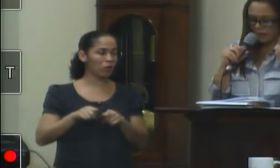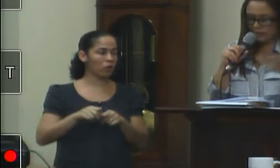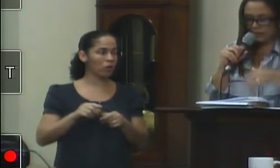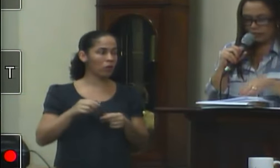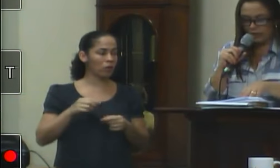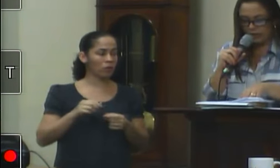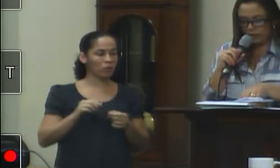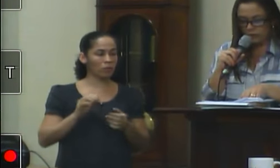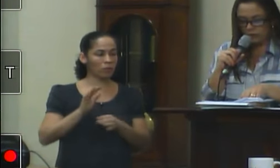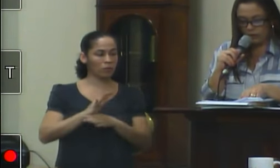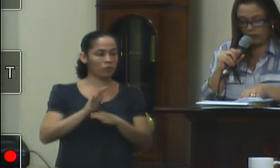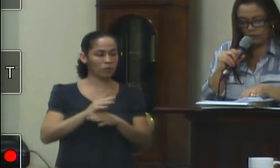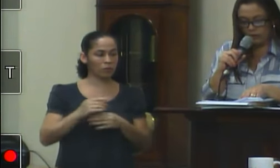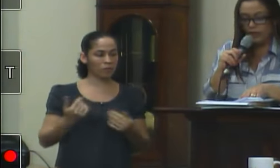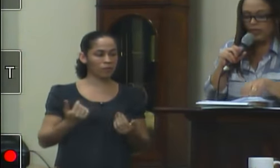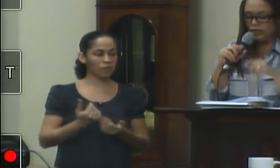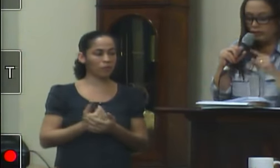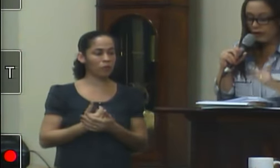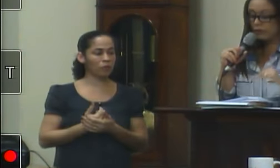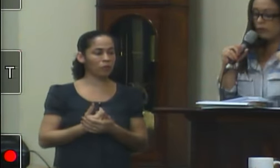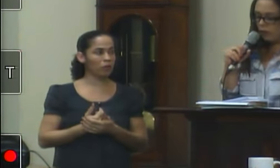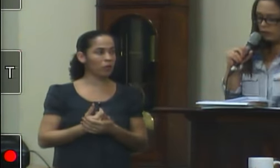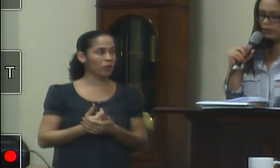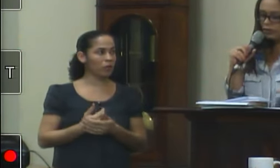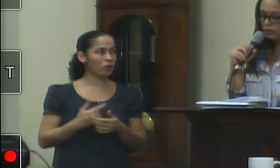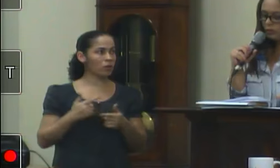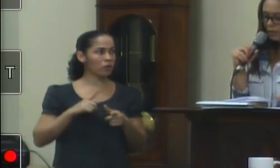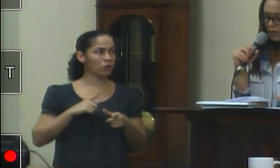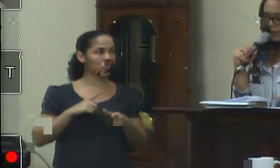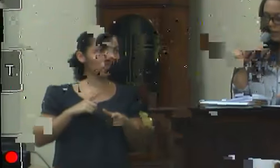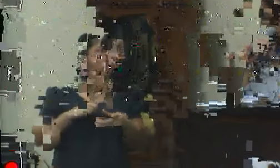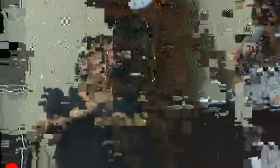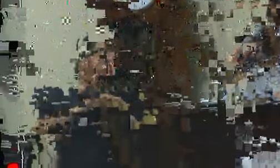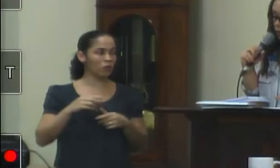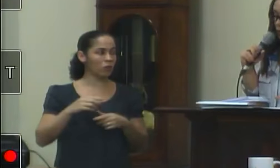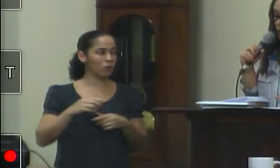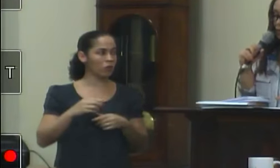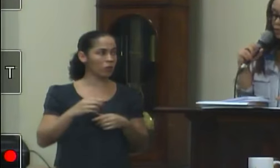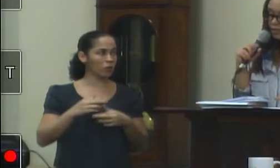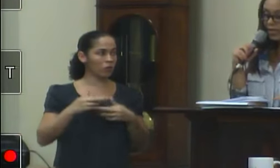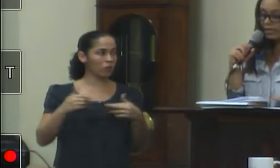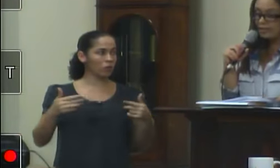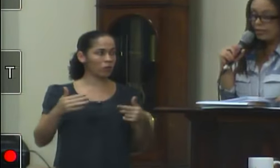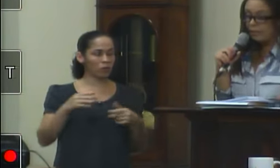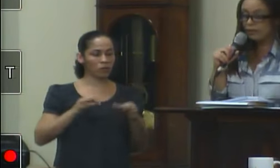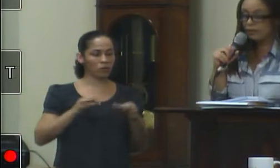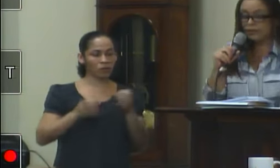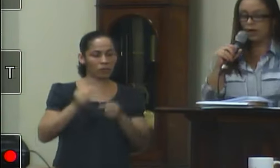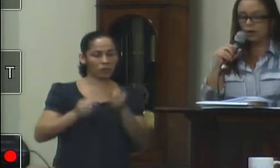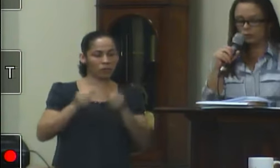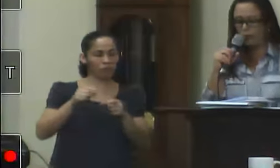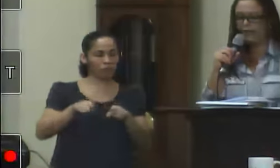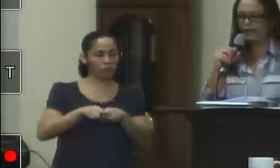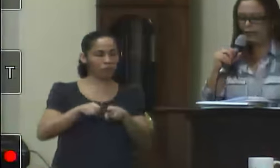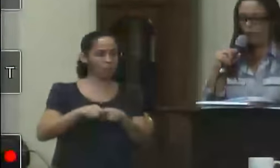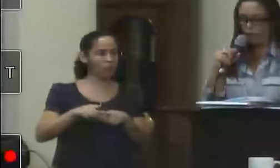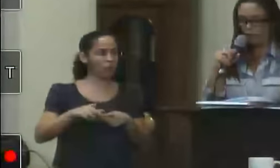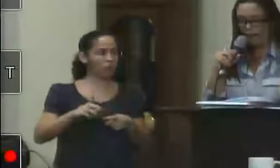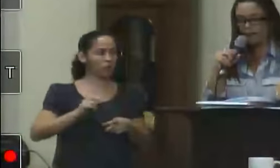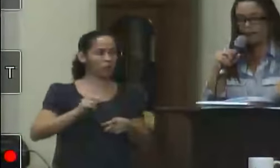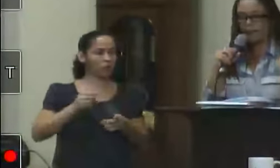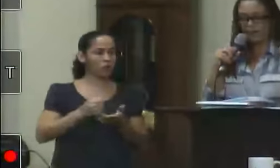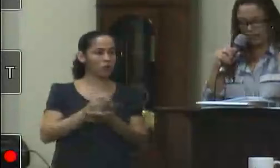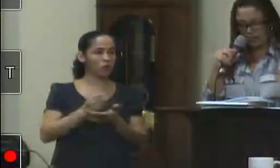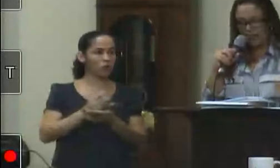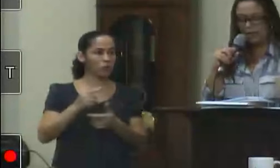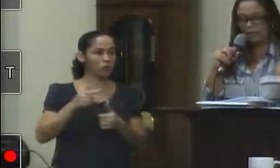para aquisição de material odontológico. Tivemos outra de suplementos e de leites também, o que não foi comprado